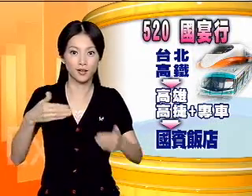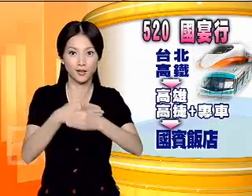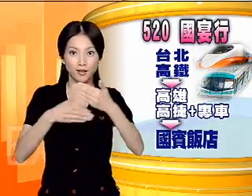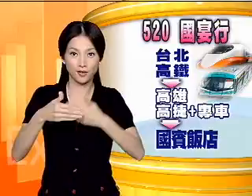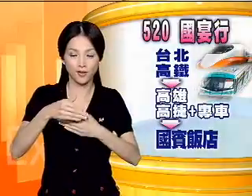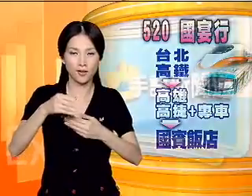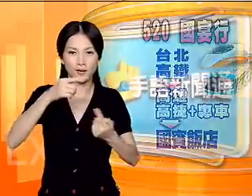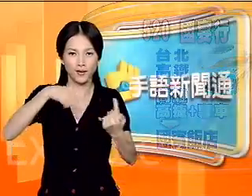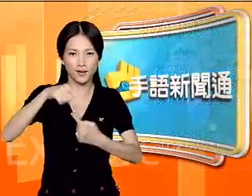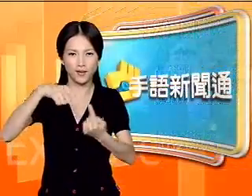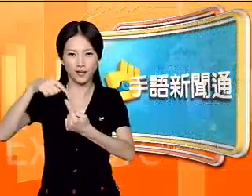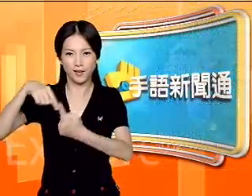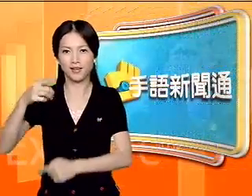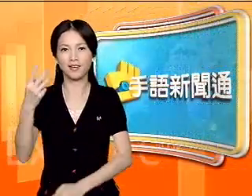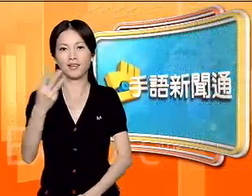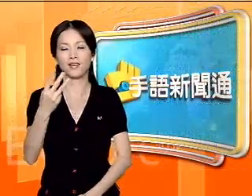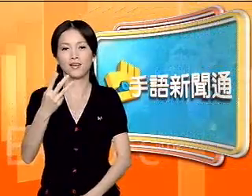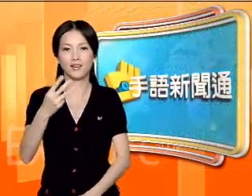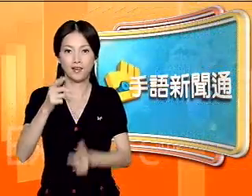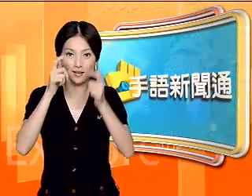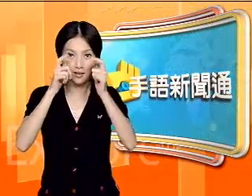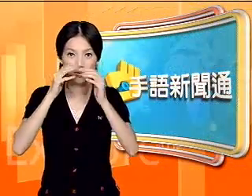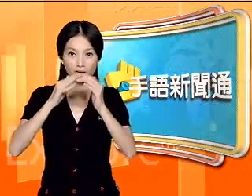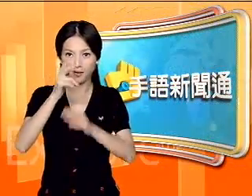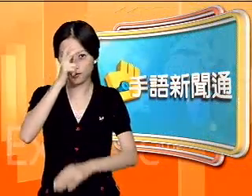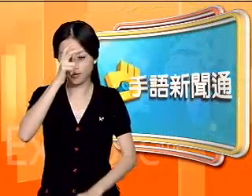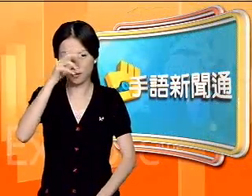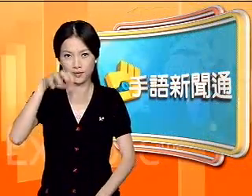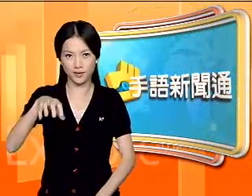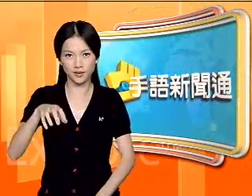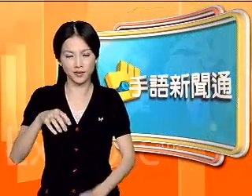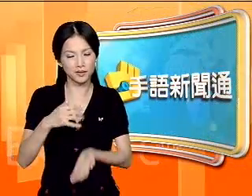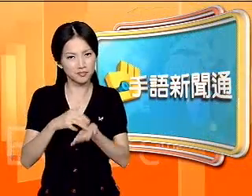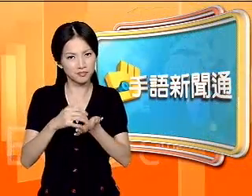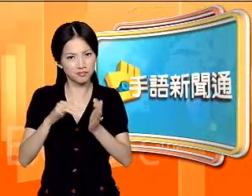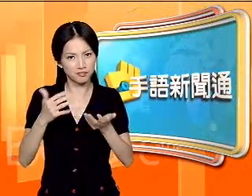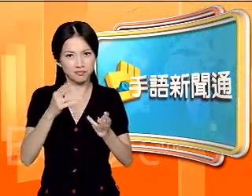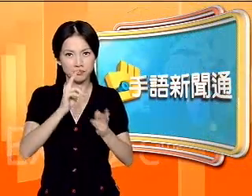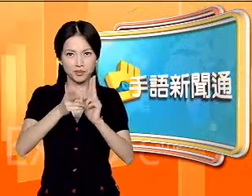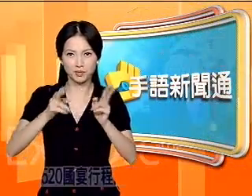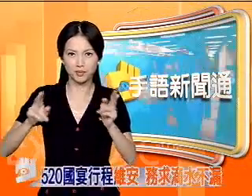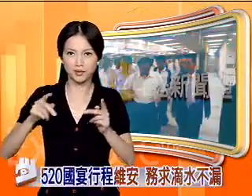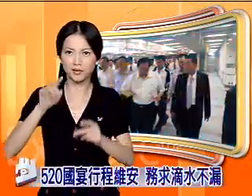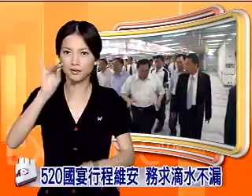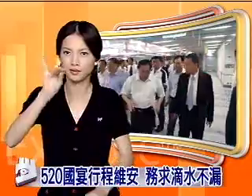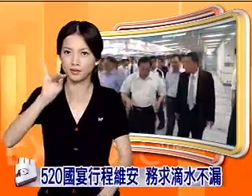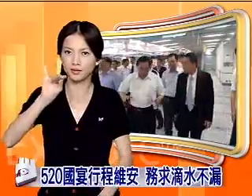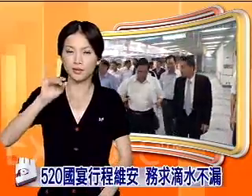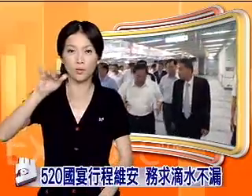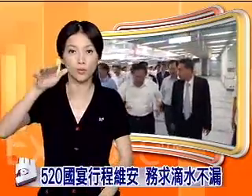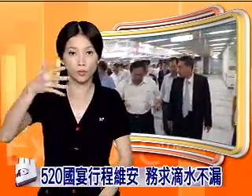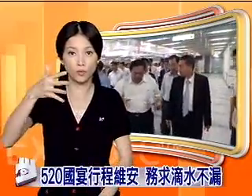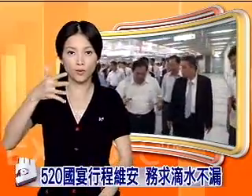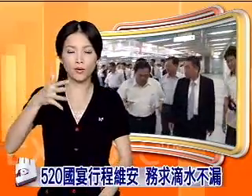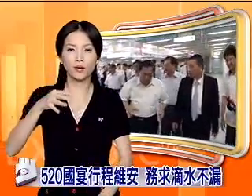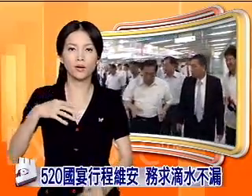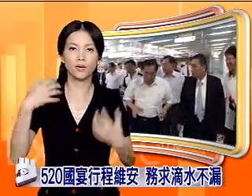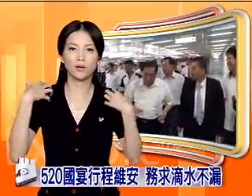种交通工具。而高雄市警局预估将要出动1500名的警力，负责沿线交通